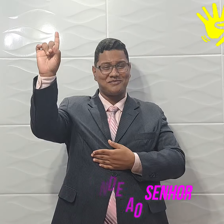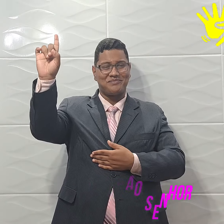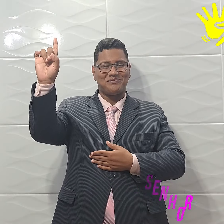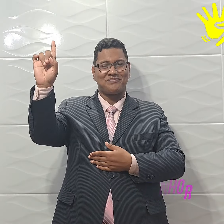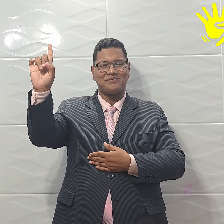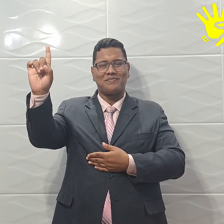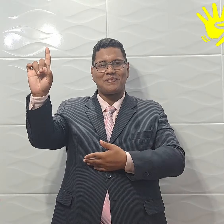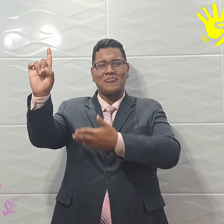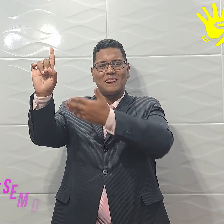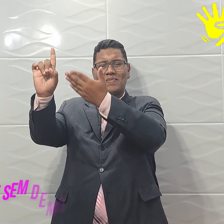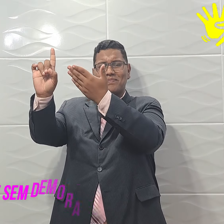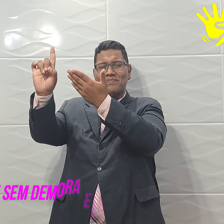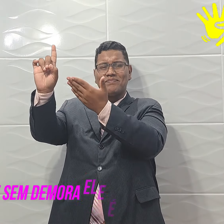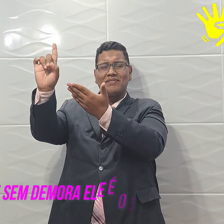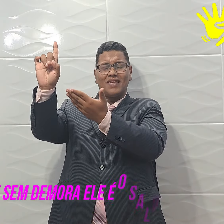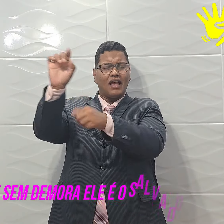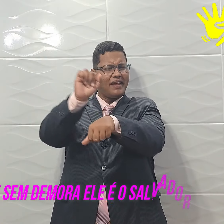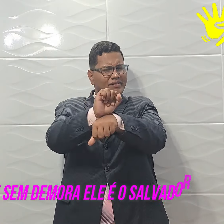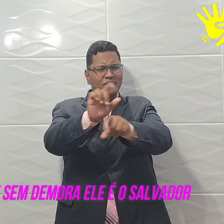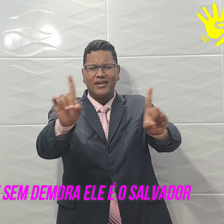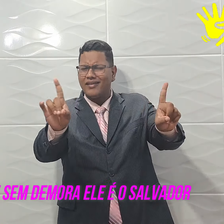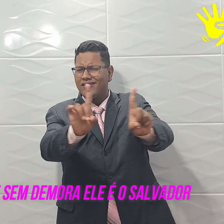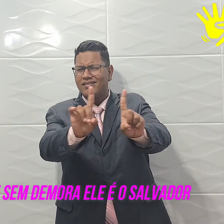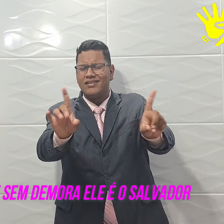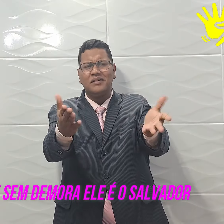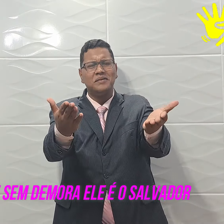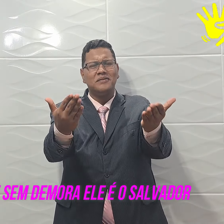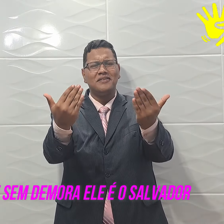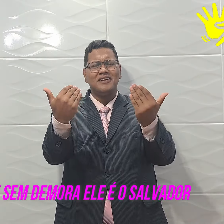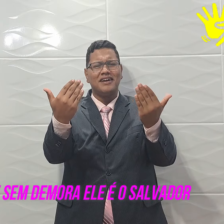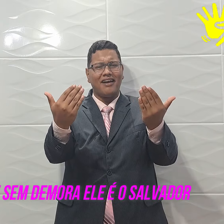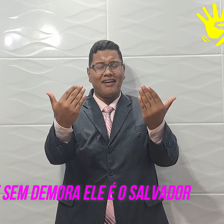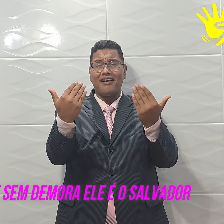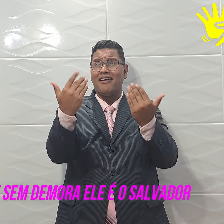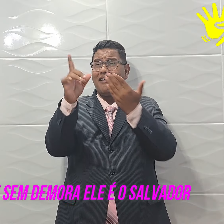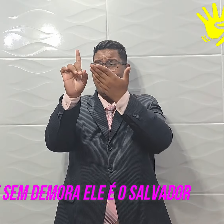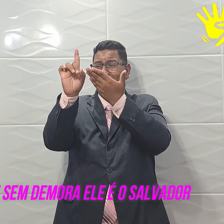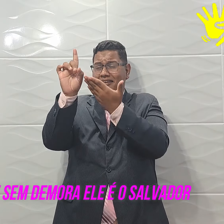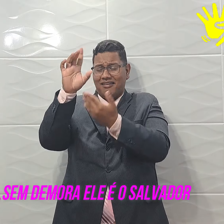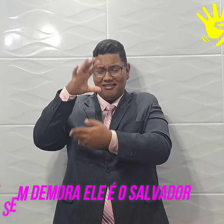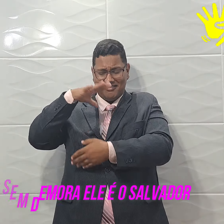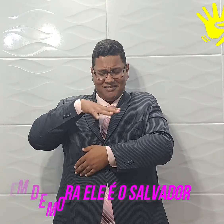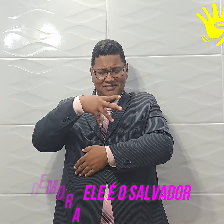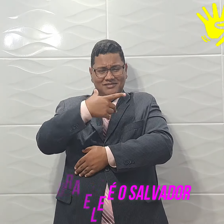Vinde sem demora, Ele é o Salvador